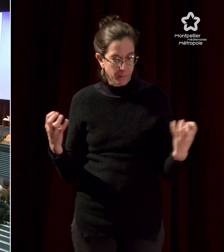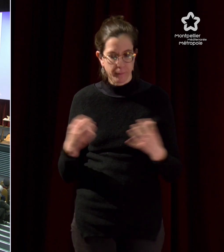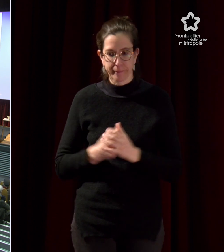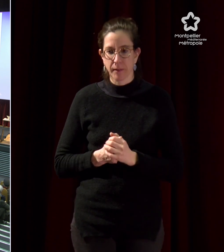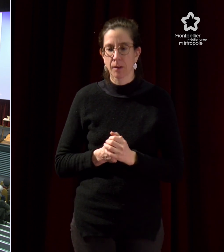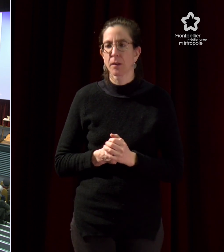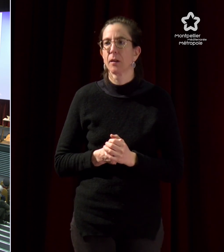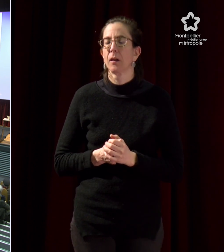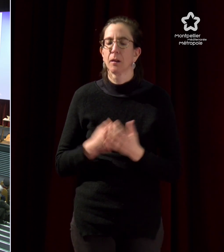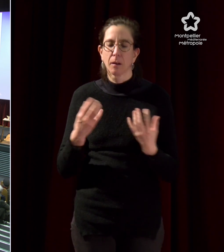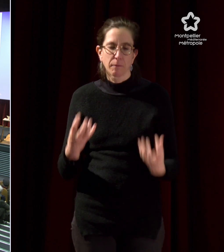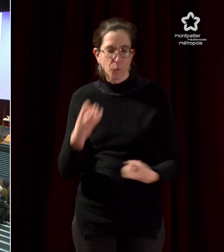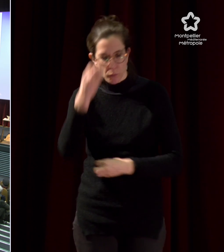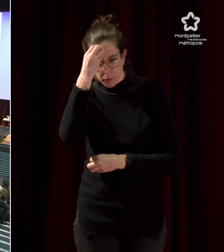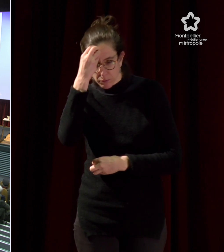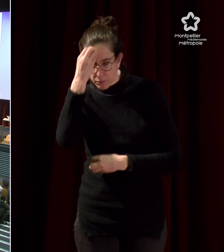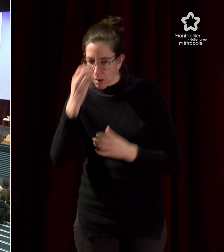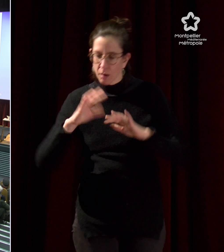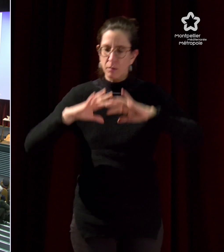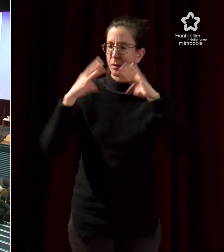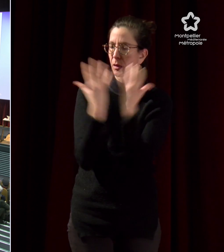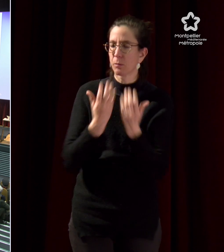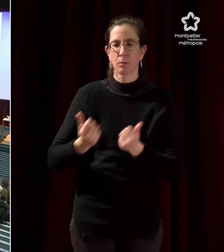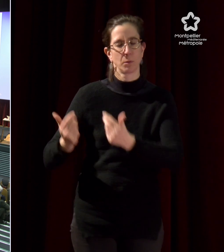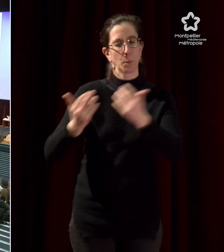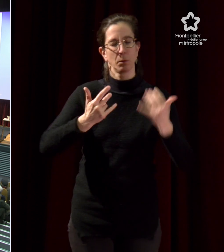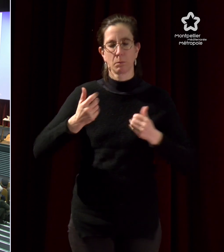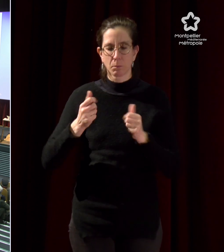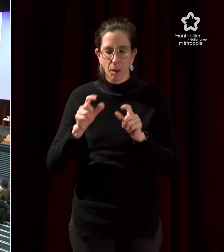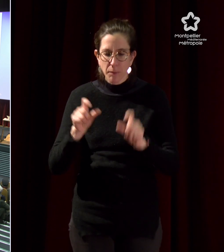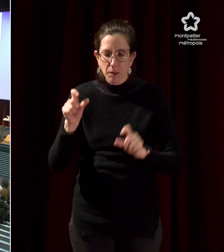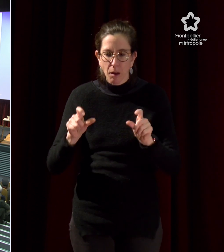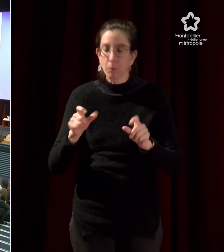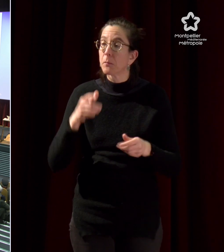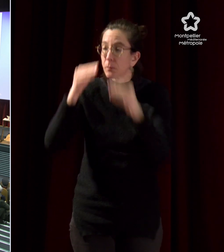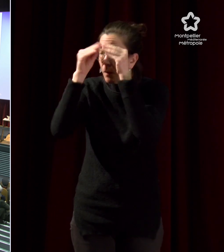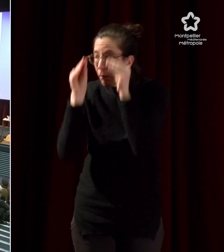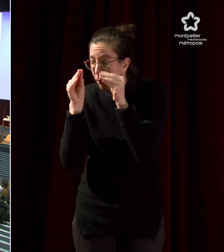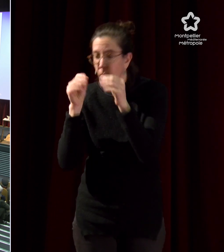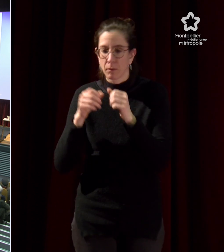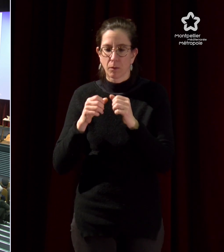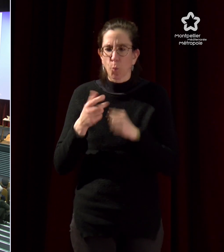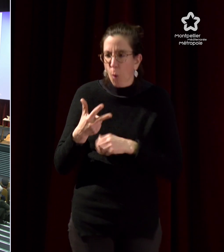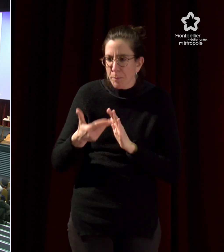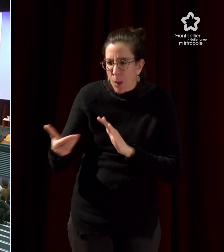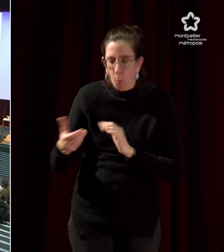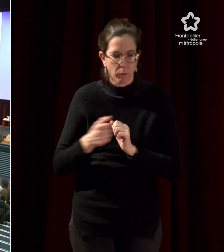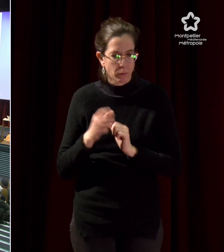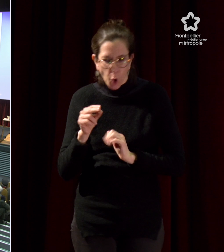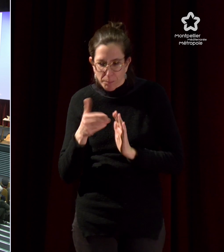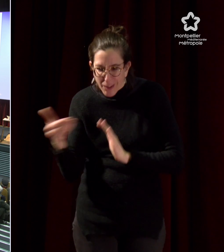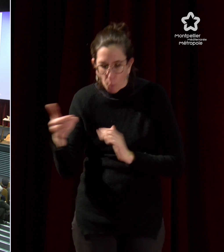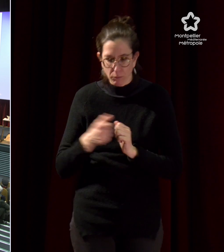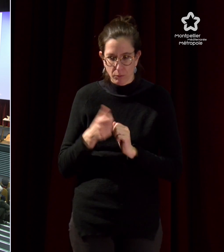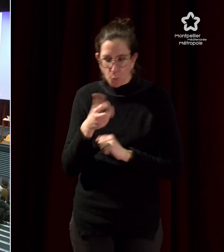Ce que je voulais savoir, c'est combien de personnes ça pouvait représenter. Parce qu'on parle des Néandertaliens, mais ils étaient combien? 3 millions, 30 millions, oh non, moins que ça.